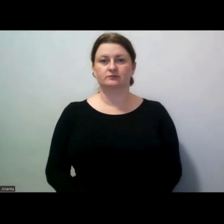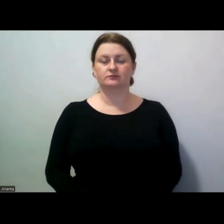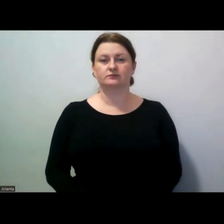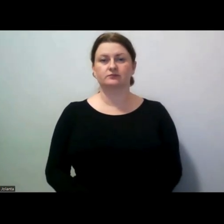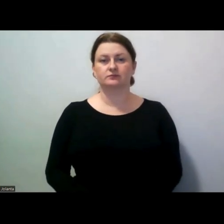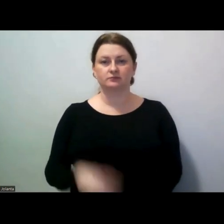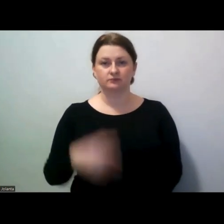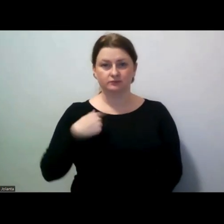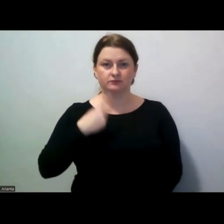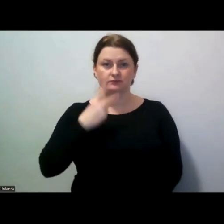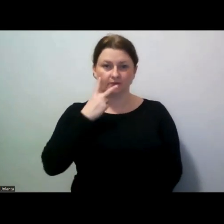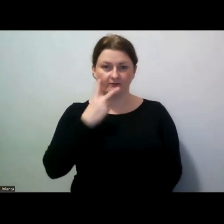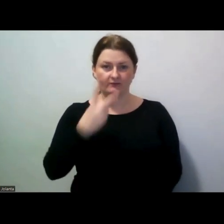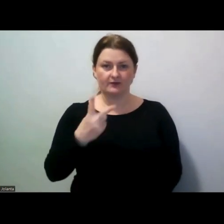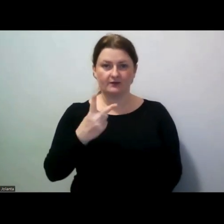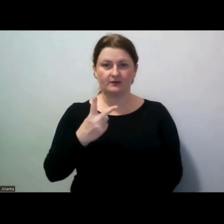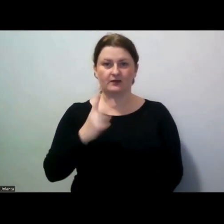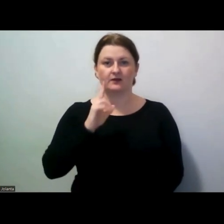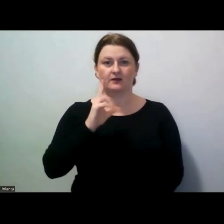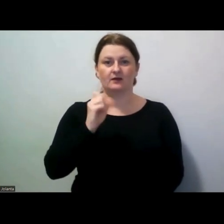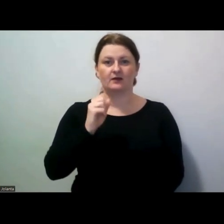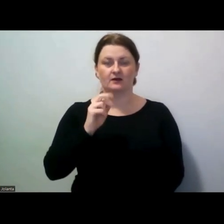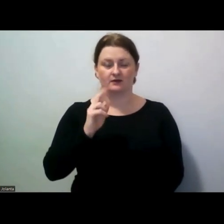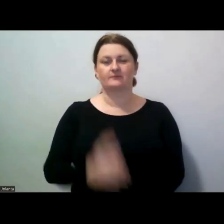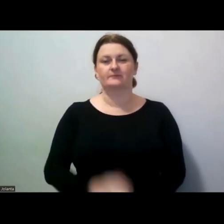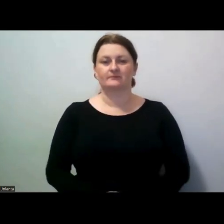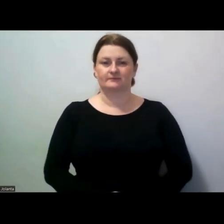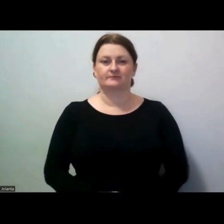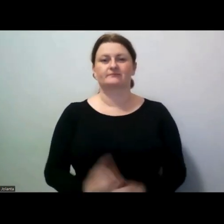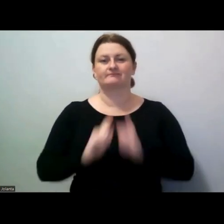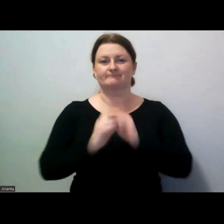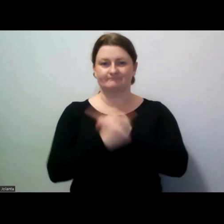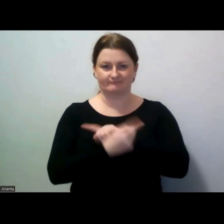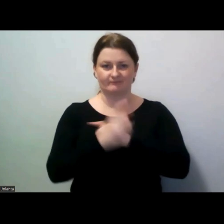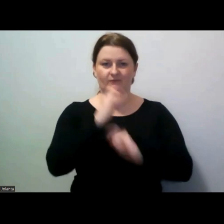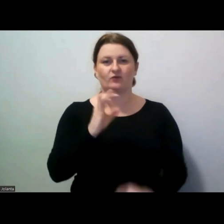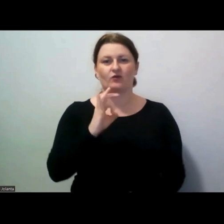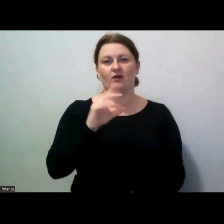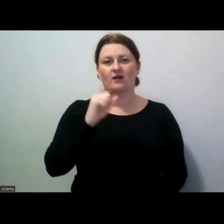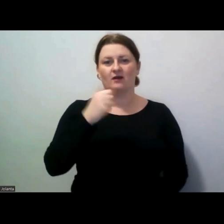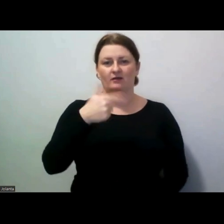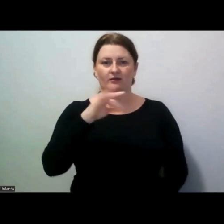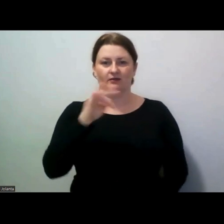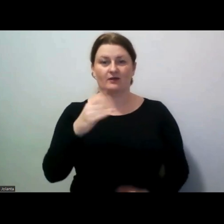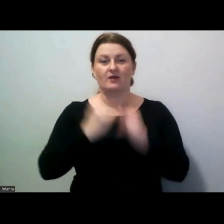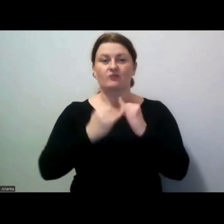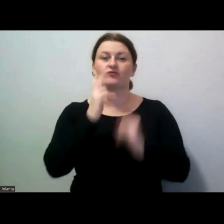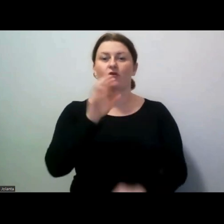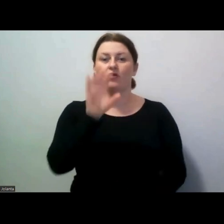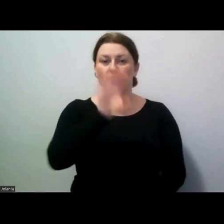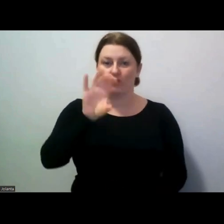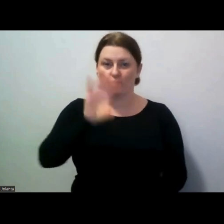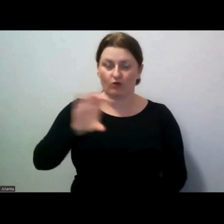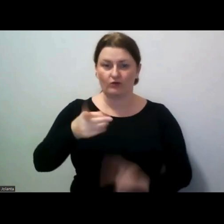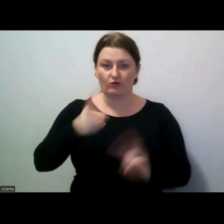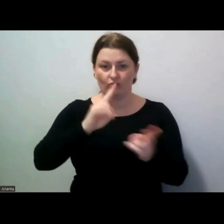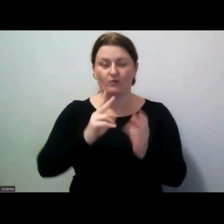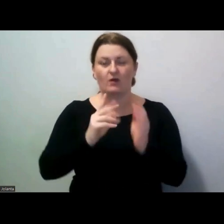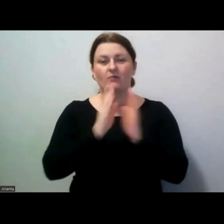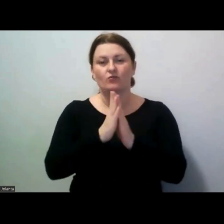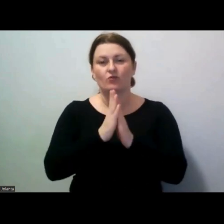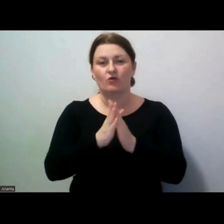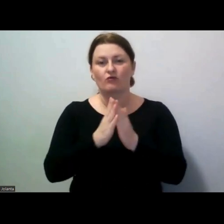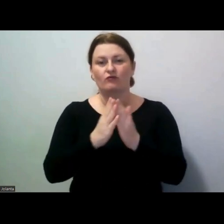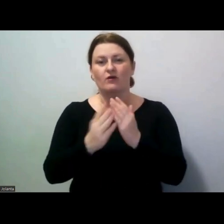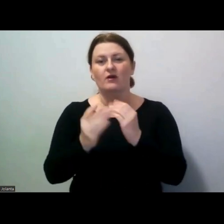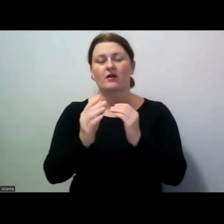Wciąż widzę, że pani Karina tłumaczy. O, właśnie się zmieniły z panią Jolantą, więc jeżeli ktoś śledzi tłumaczki, można przepiąć